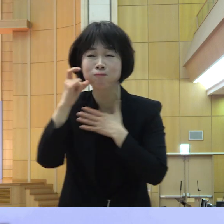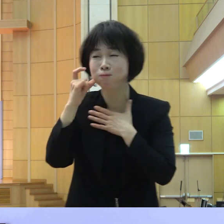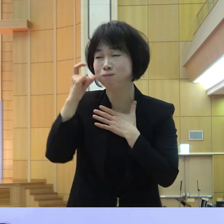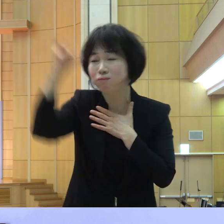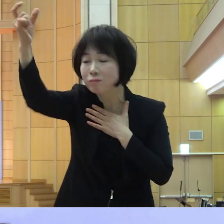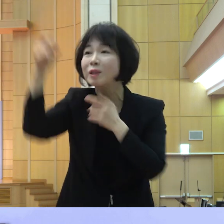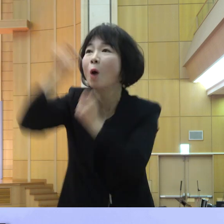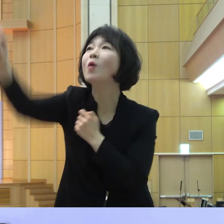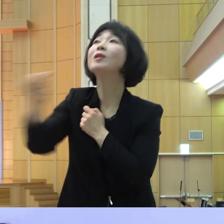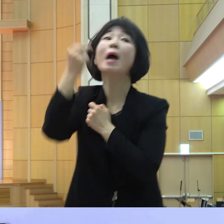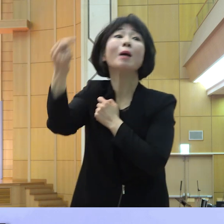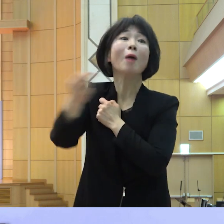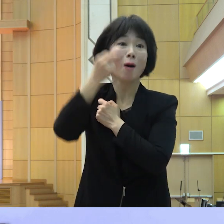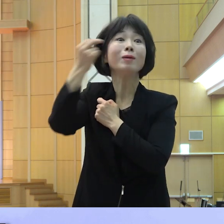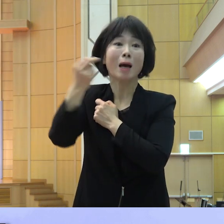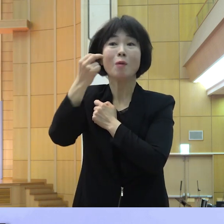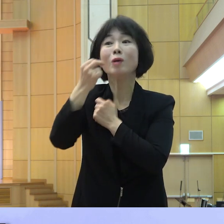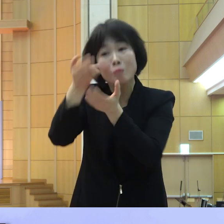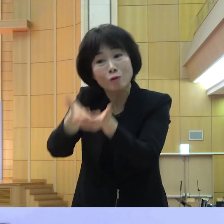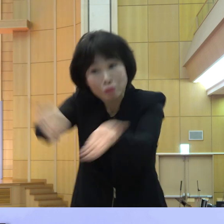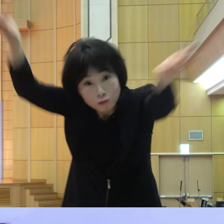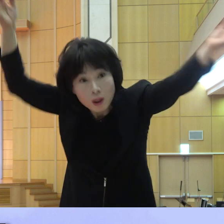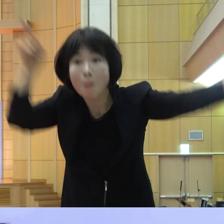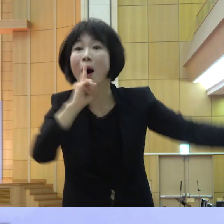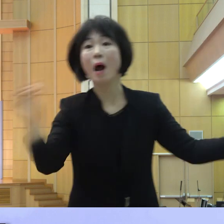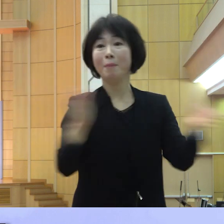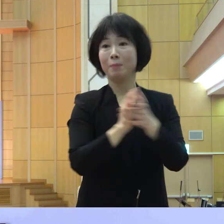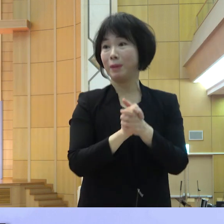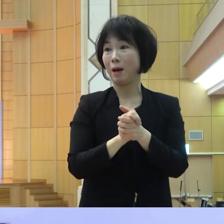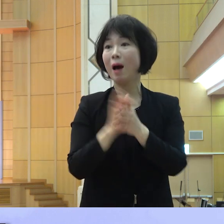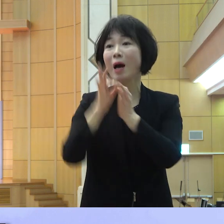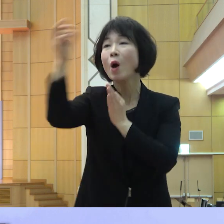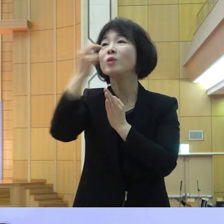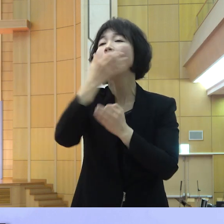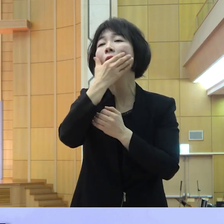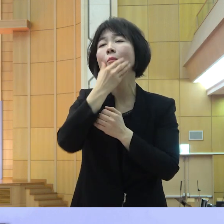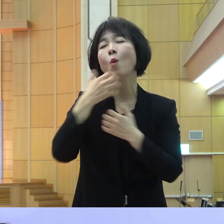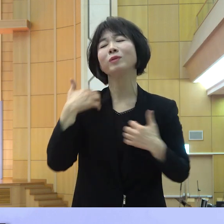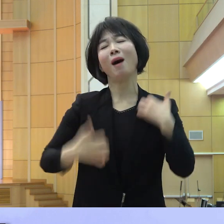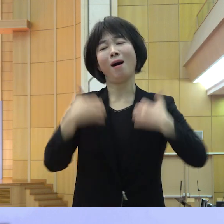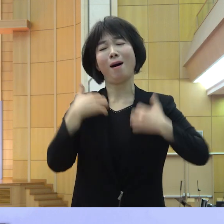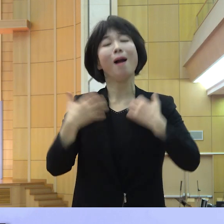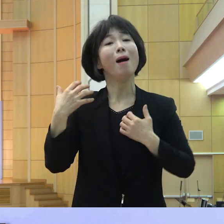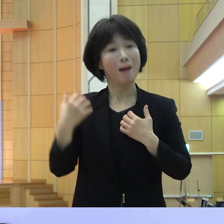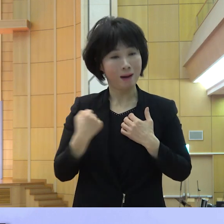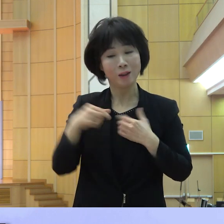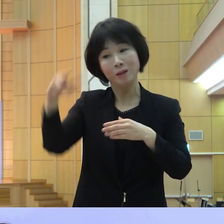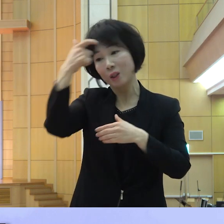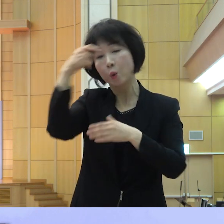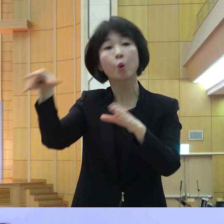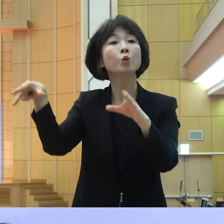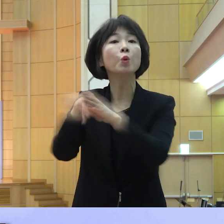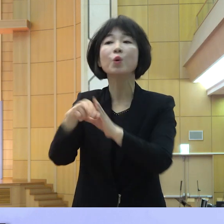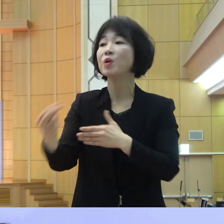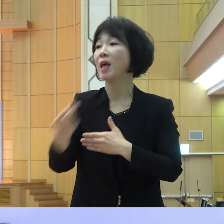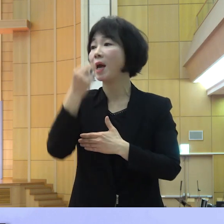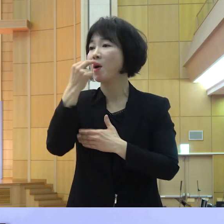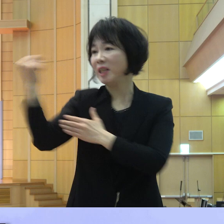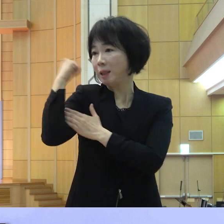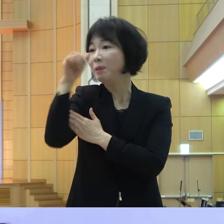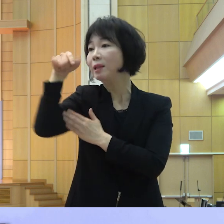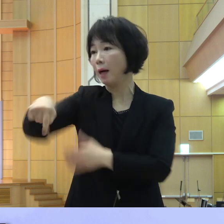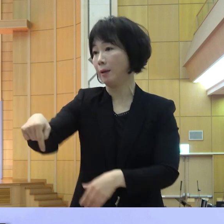영생, 영원히 살 수 있는 생명을 얻고 영생 복락을 누릴 수 있는 것입니다. 그게 기독교의 생명의